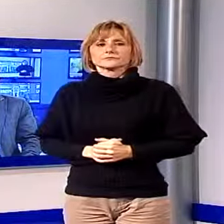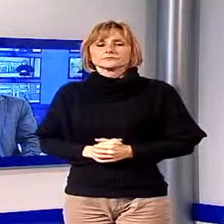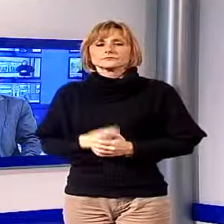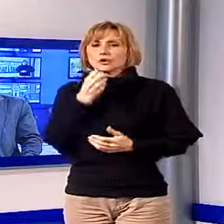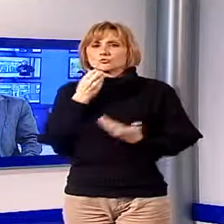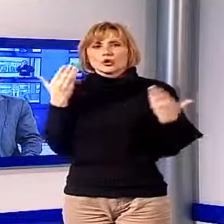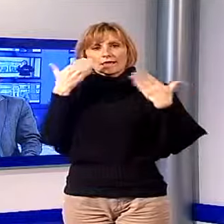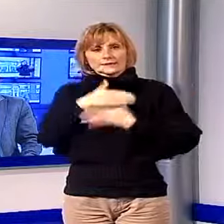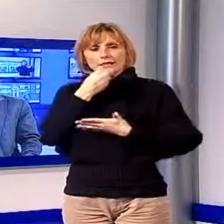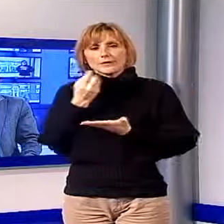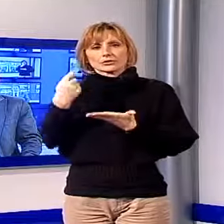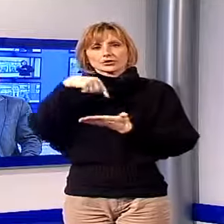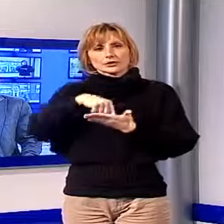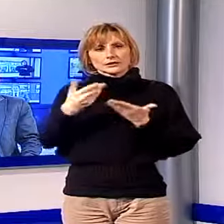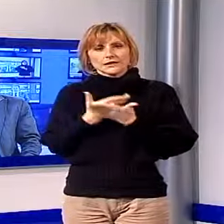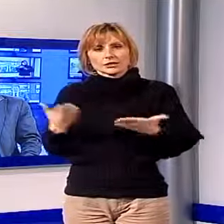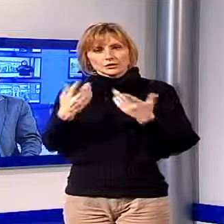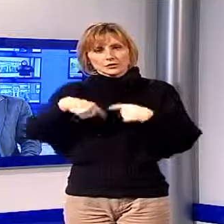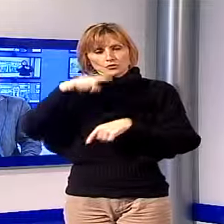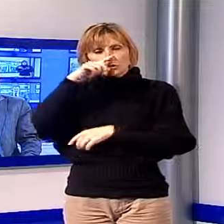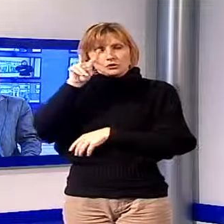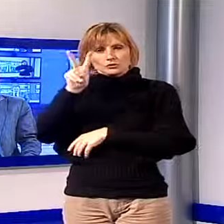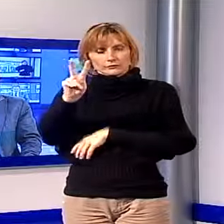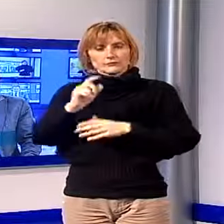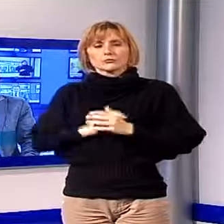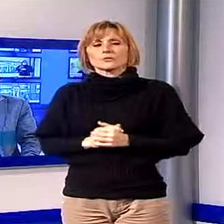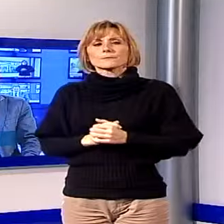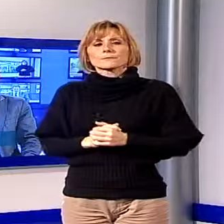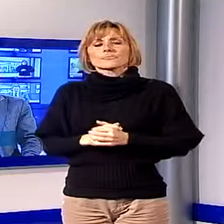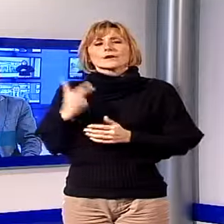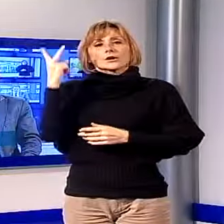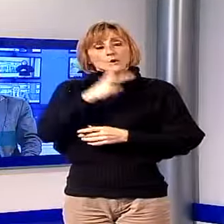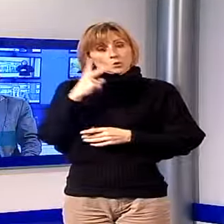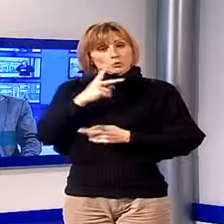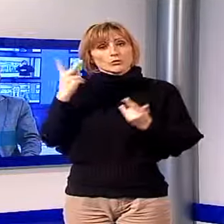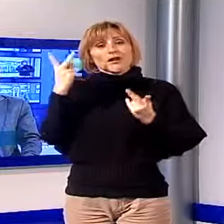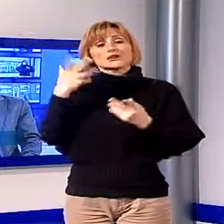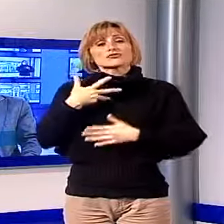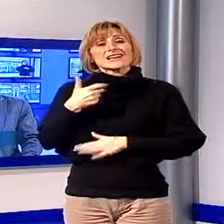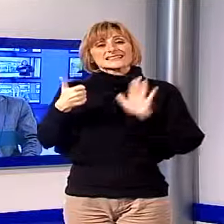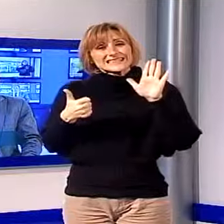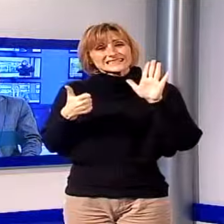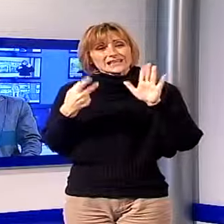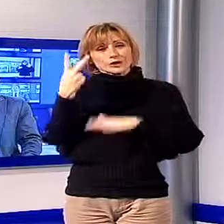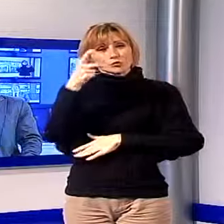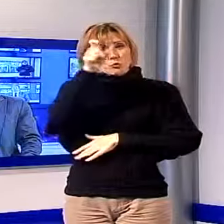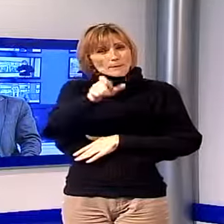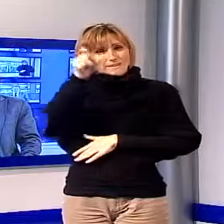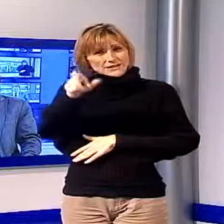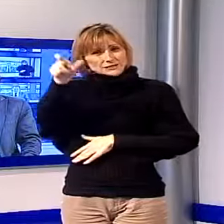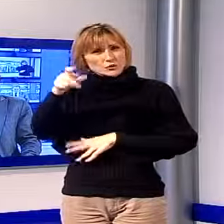Buonasera e bentrovati a questa nuova edizione del TG Noi. A Lucca quindi 62 persone sono state